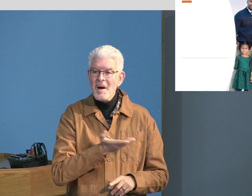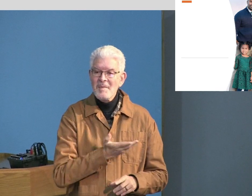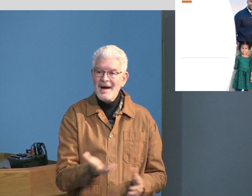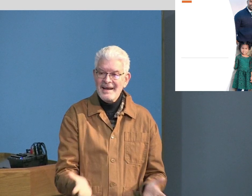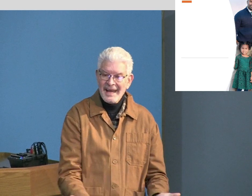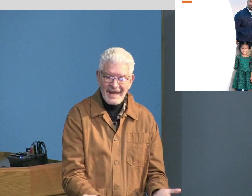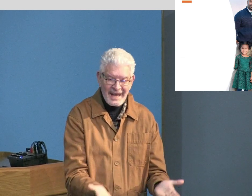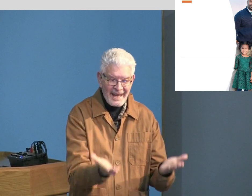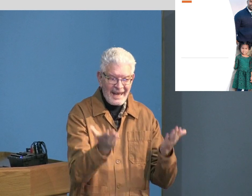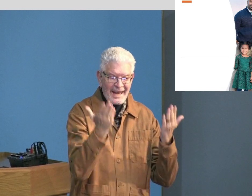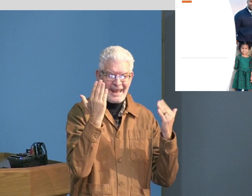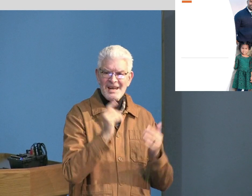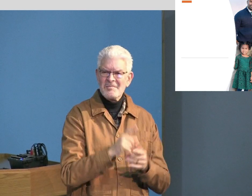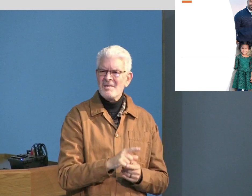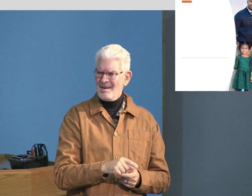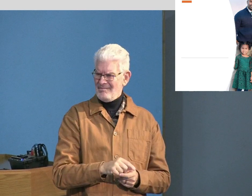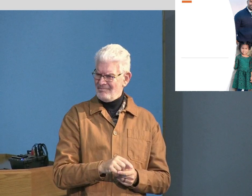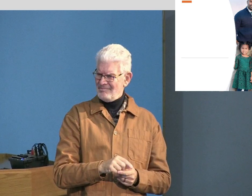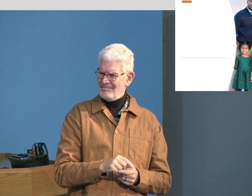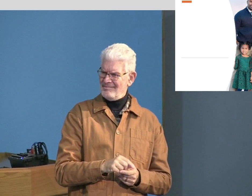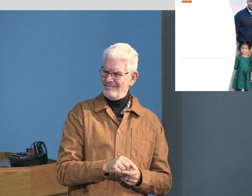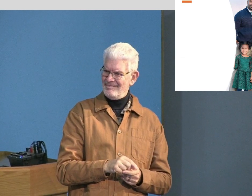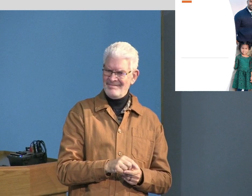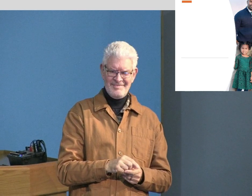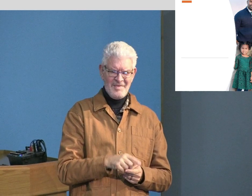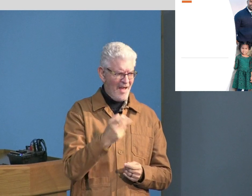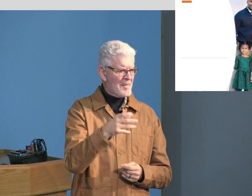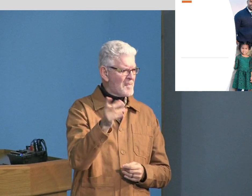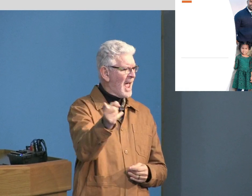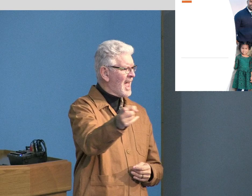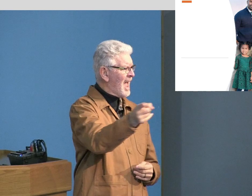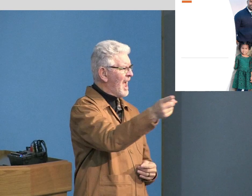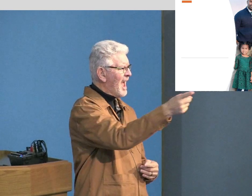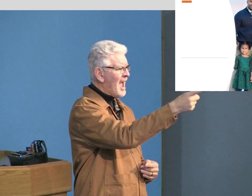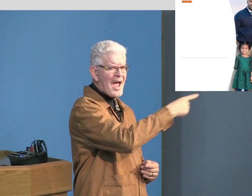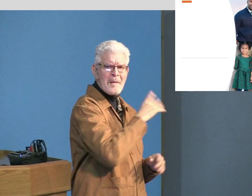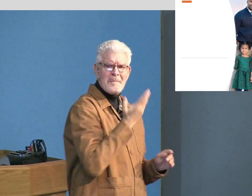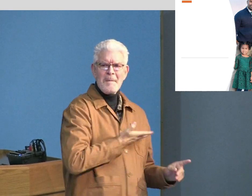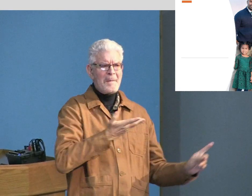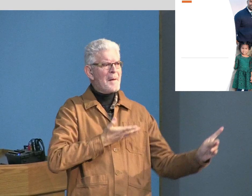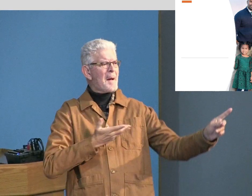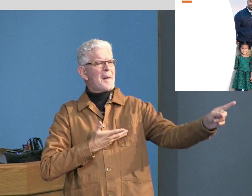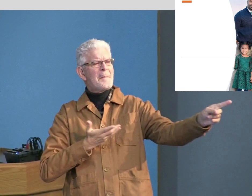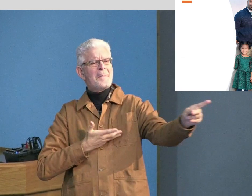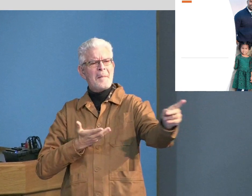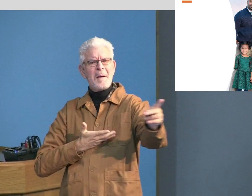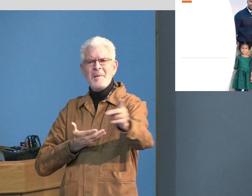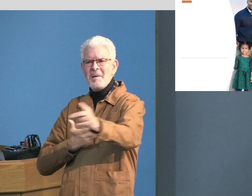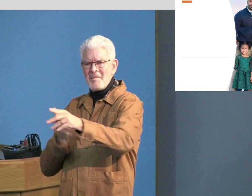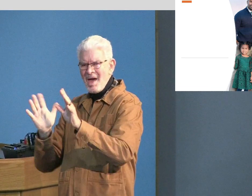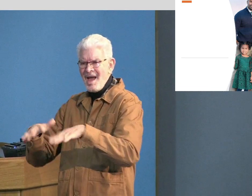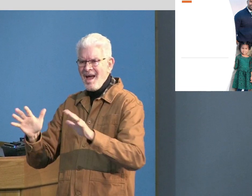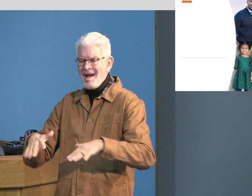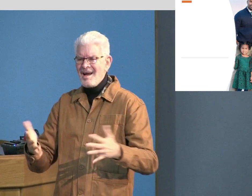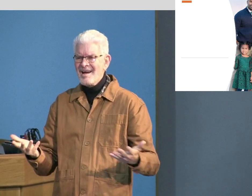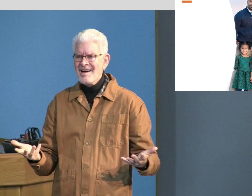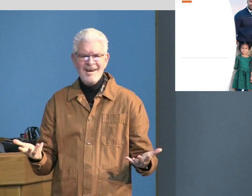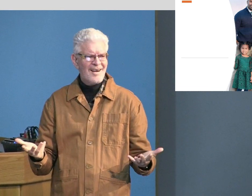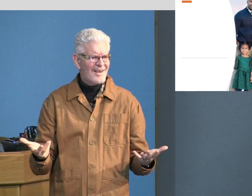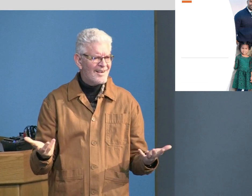'n spesiale dag waar ons 'n pappa so 'n bietjie eer kan gee, Hier's baie papa's man.